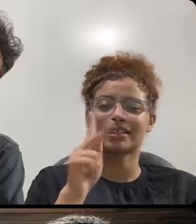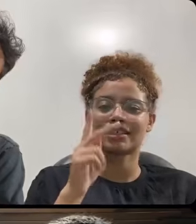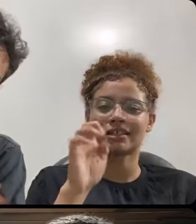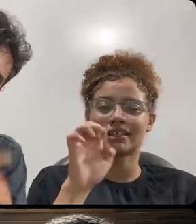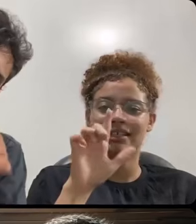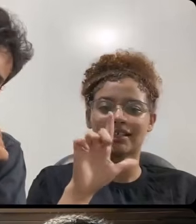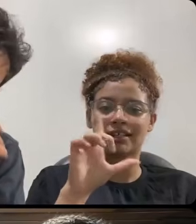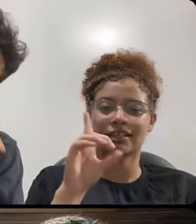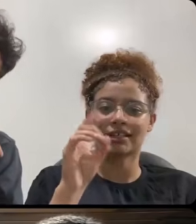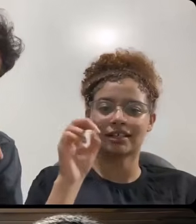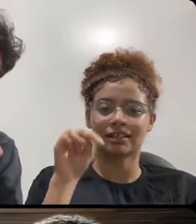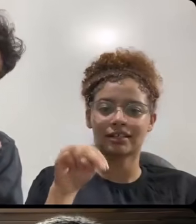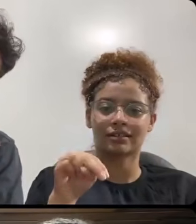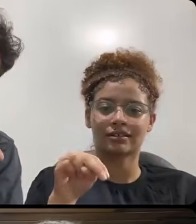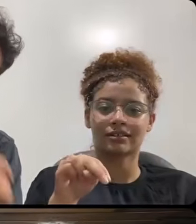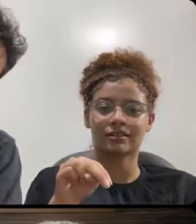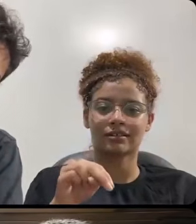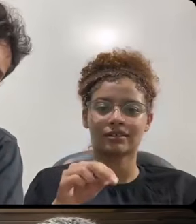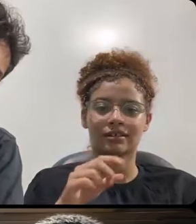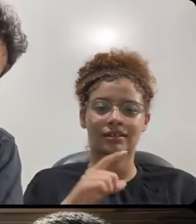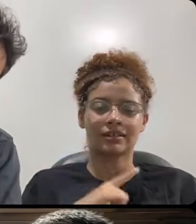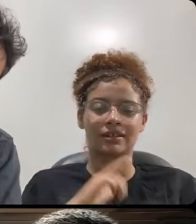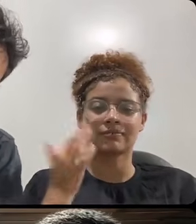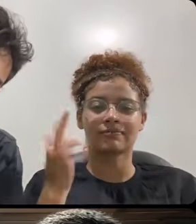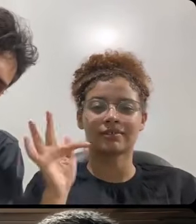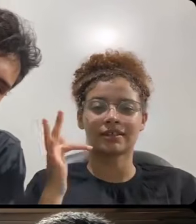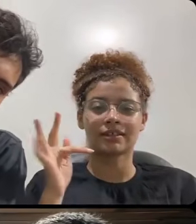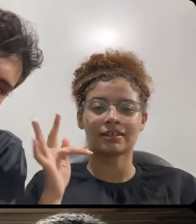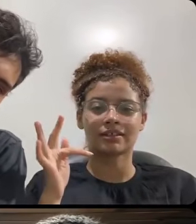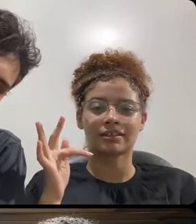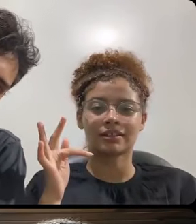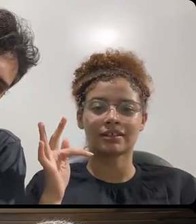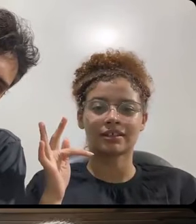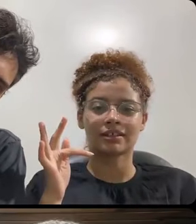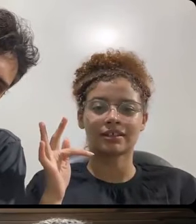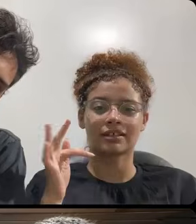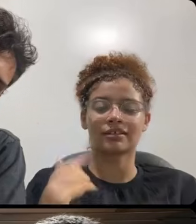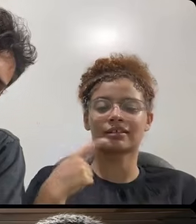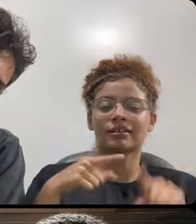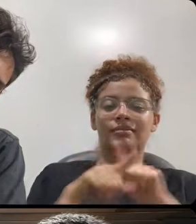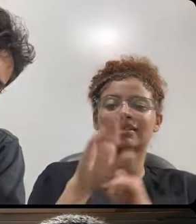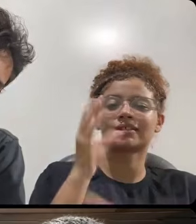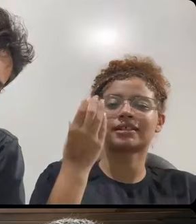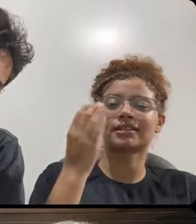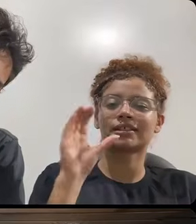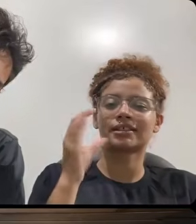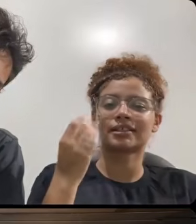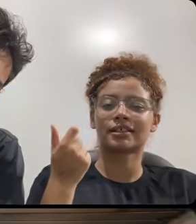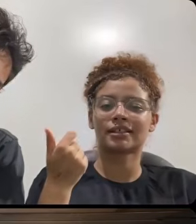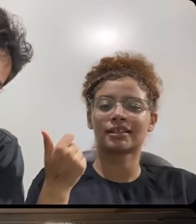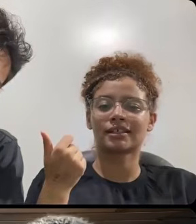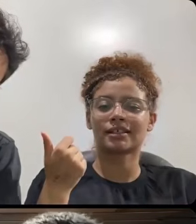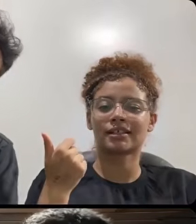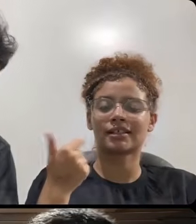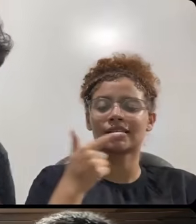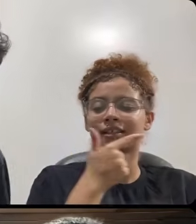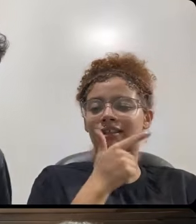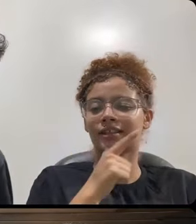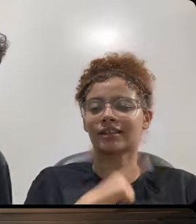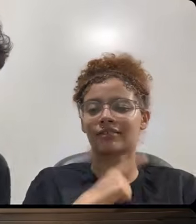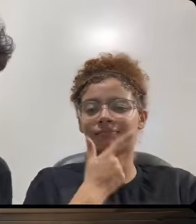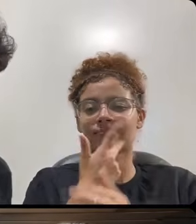Sheldon? Você pesquisa depois. É um físico. Quem ele era? É um cientista. E ele tem vários amigos